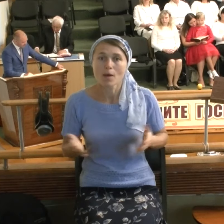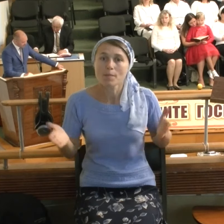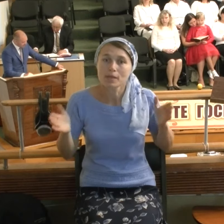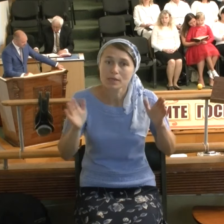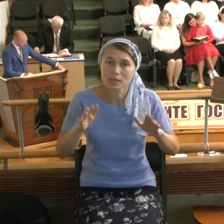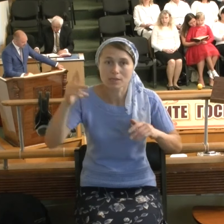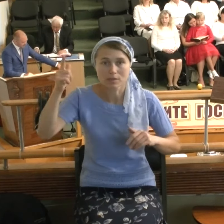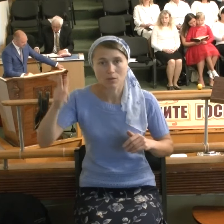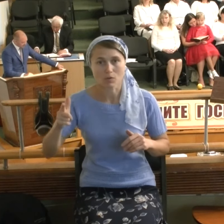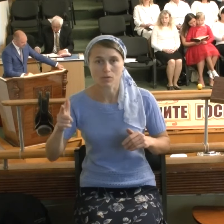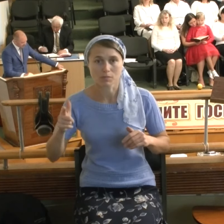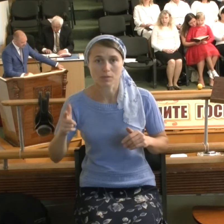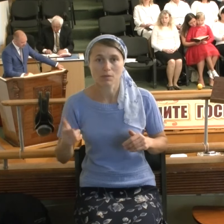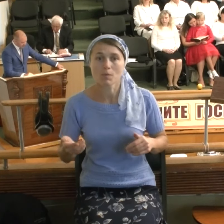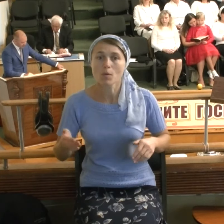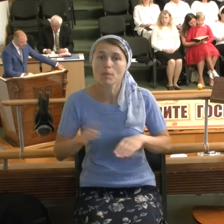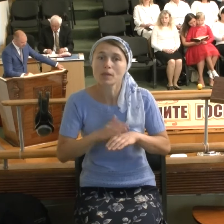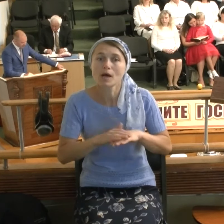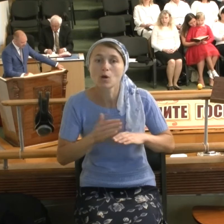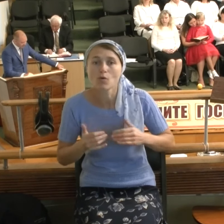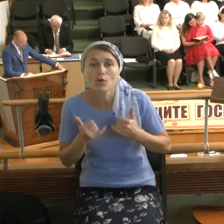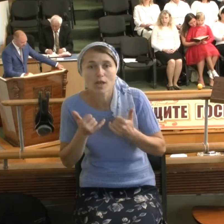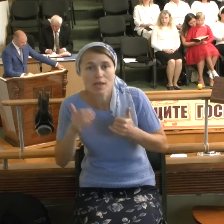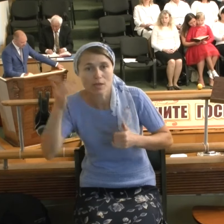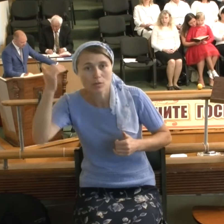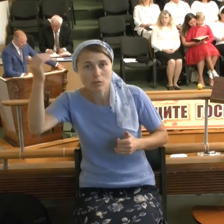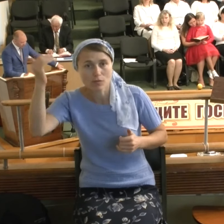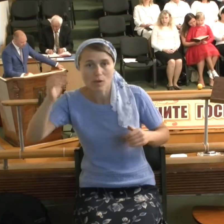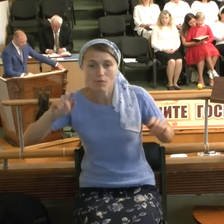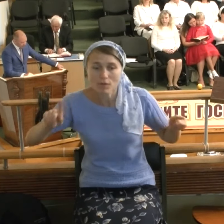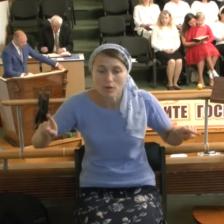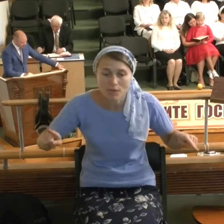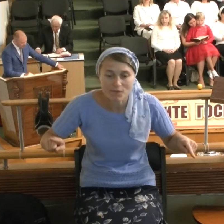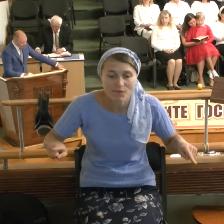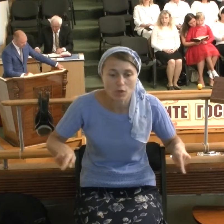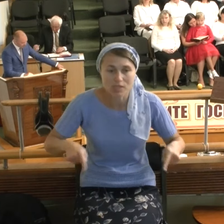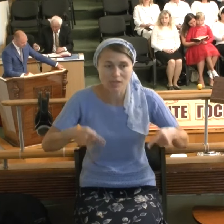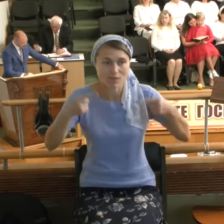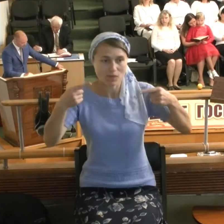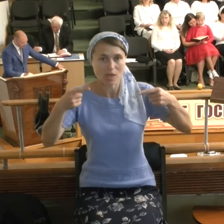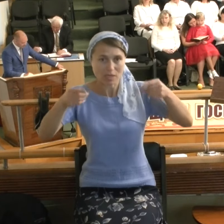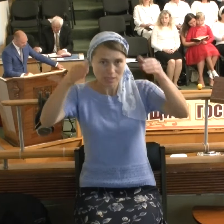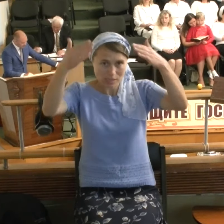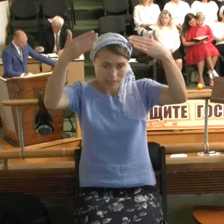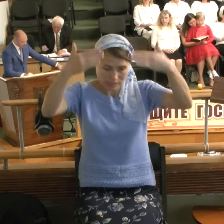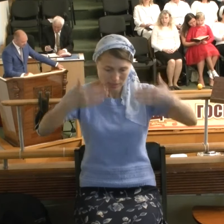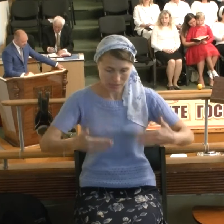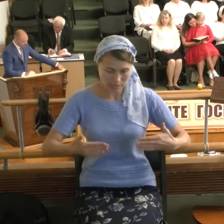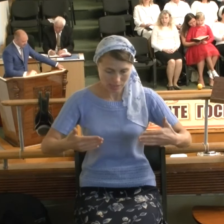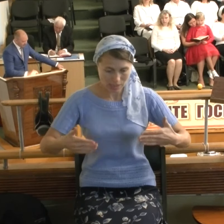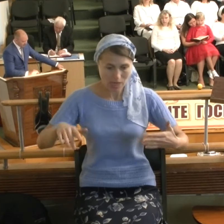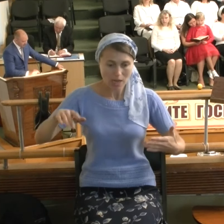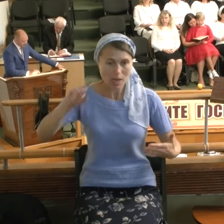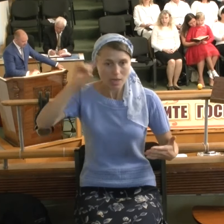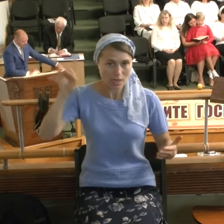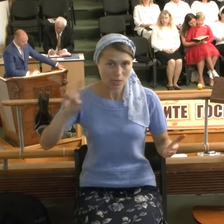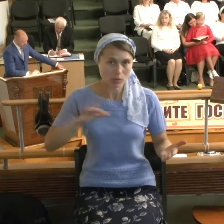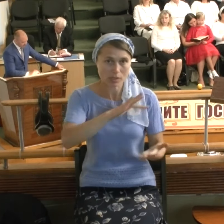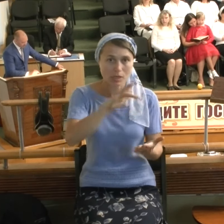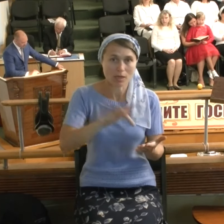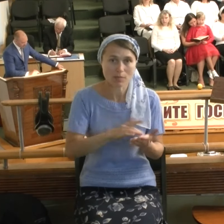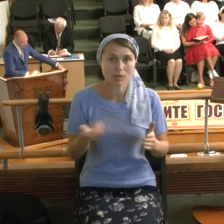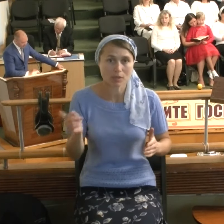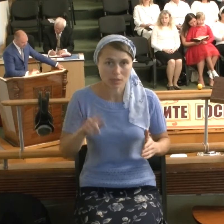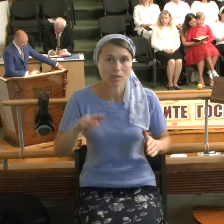Сион воздвигни стены Иерусалима, тогда благоугодны будут Тебе жертвы правды,